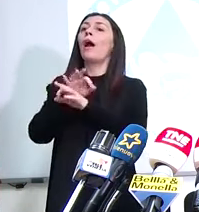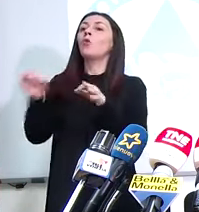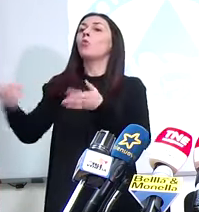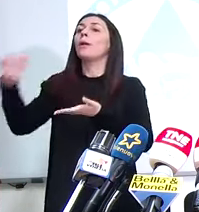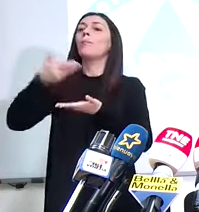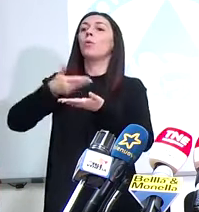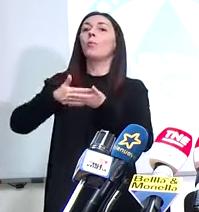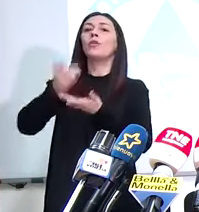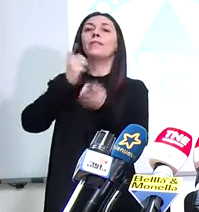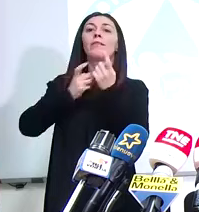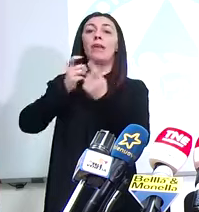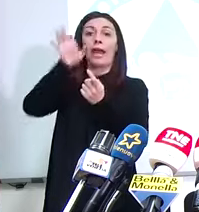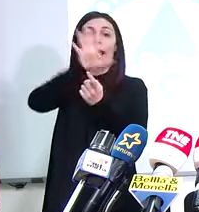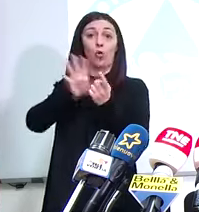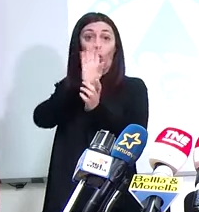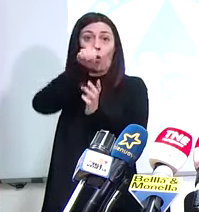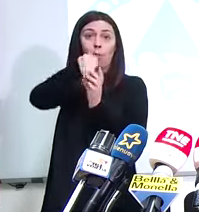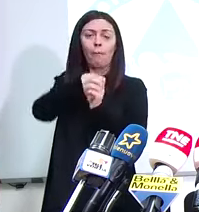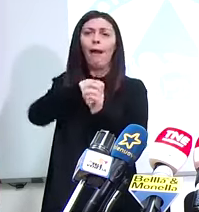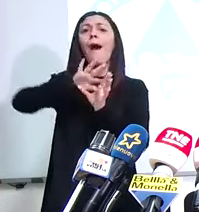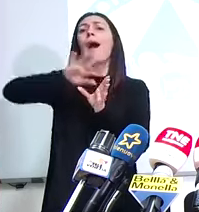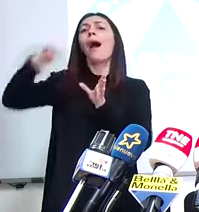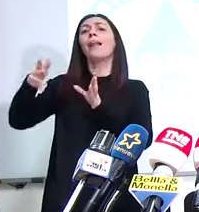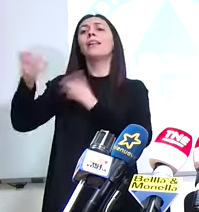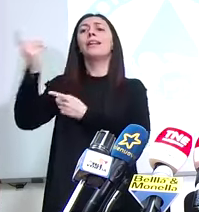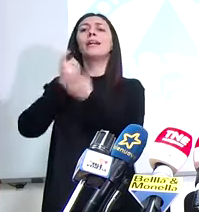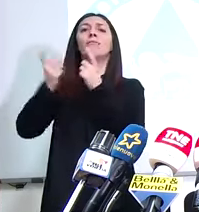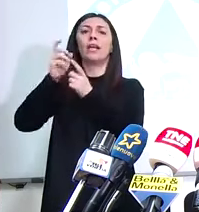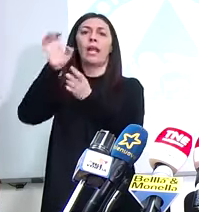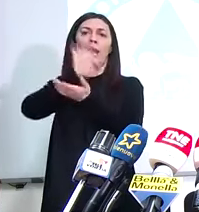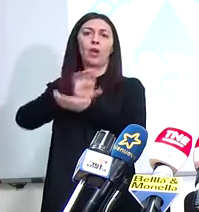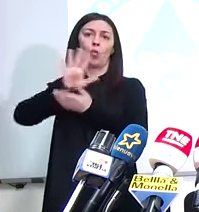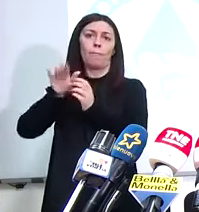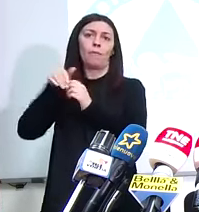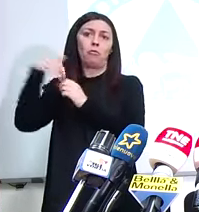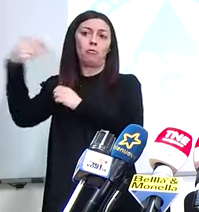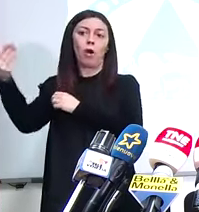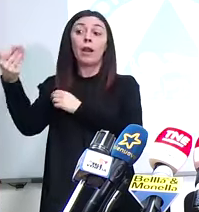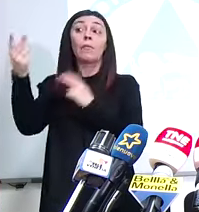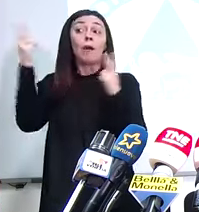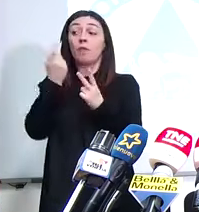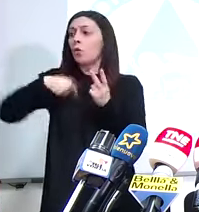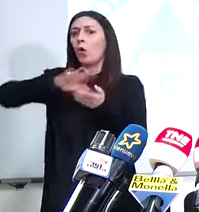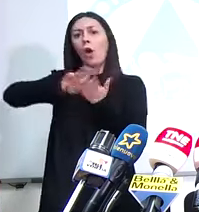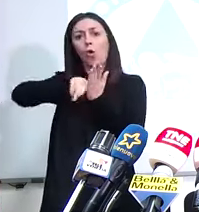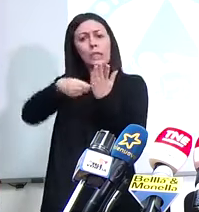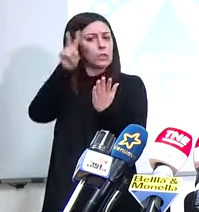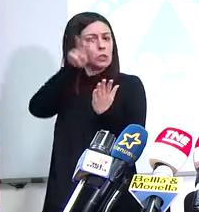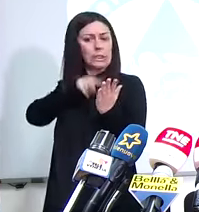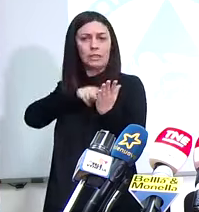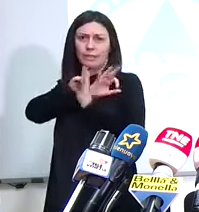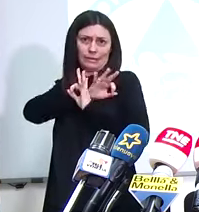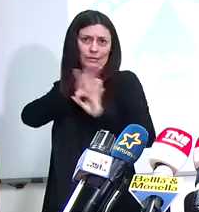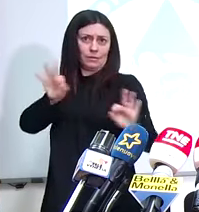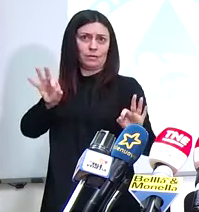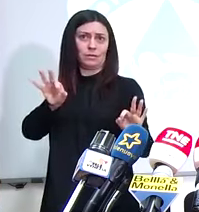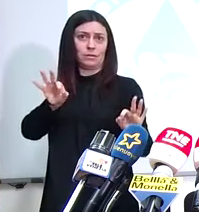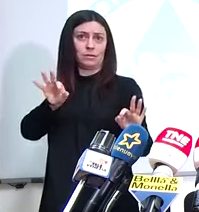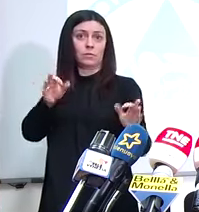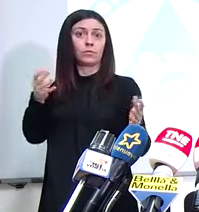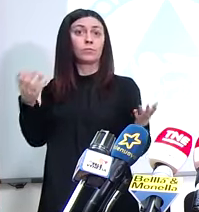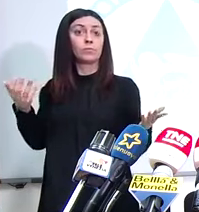europa ma non il fatto che noi abbiamo visto contratto decisamente no e quindi se c'è scritto sta roba io inviterei